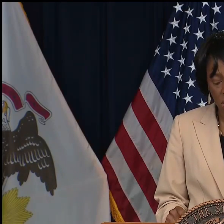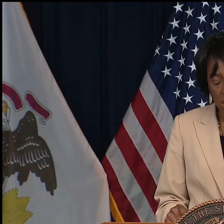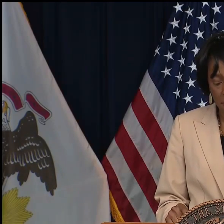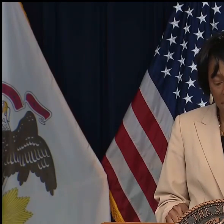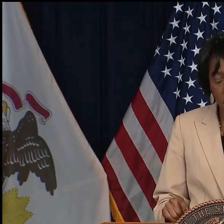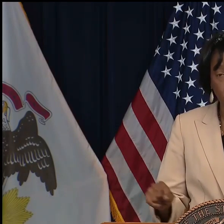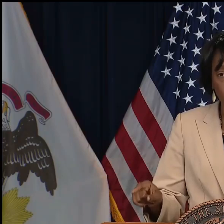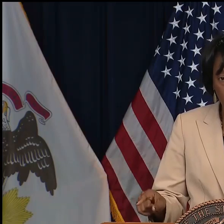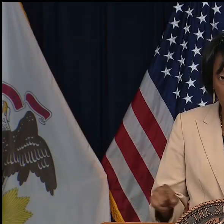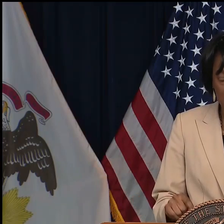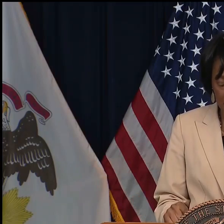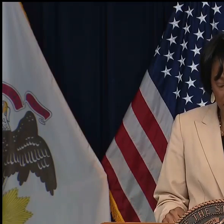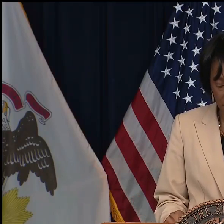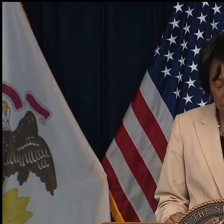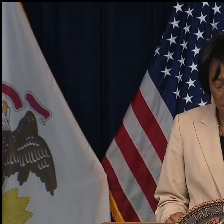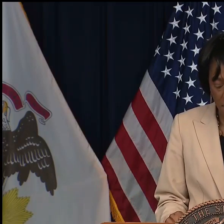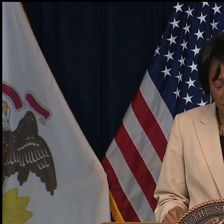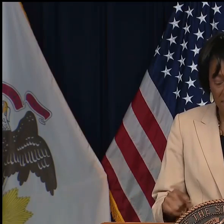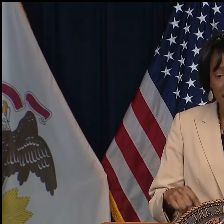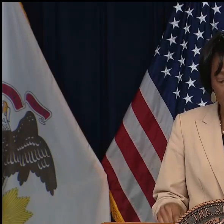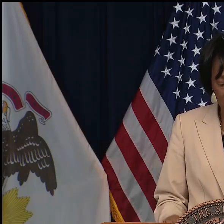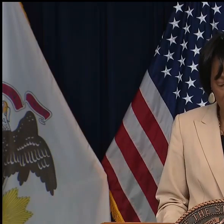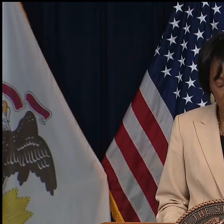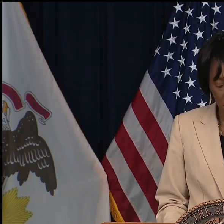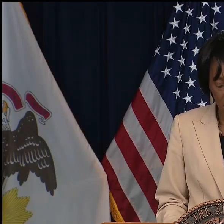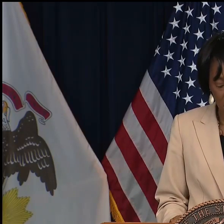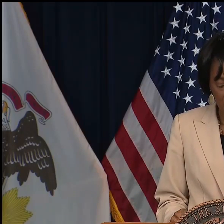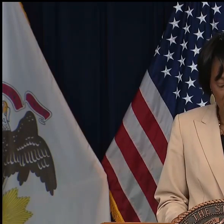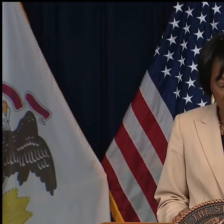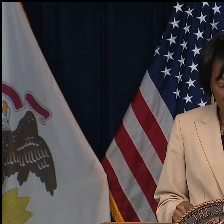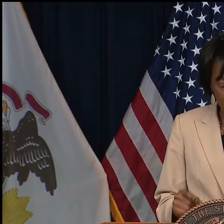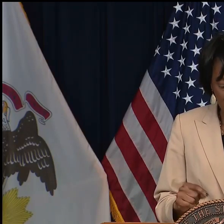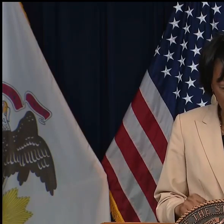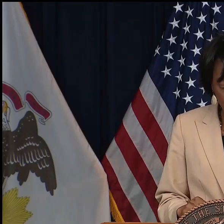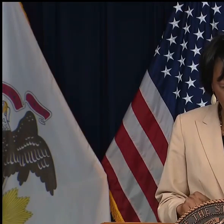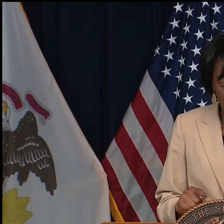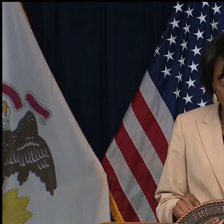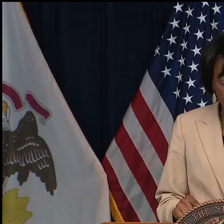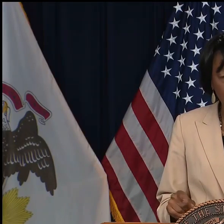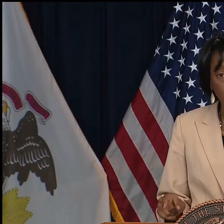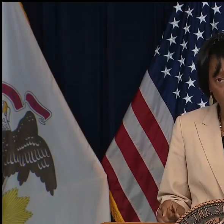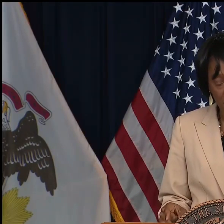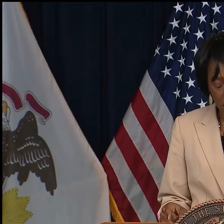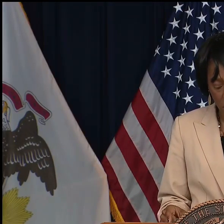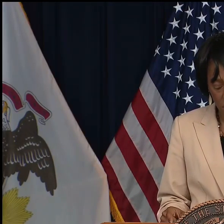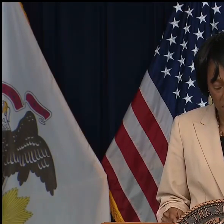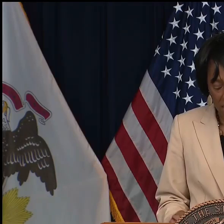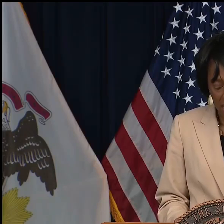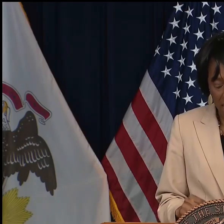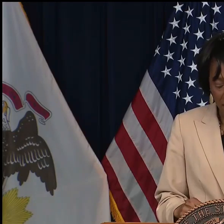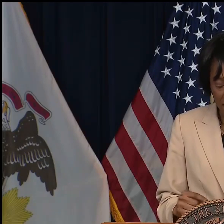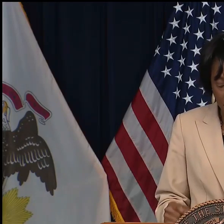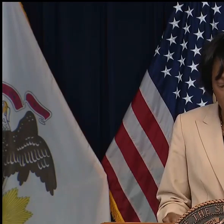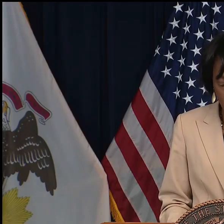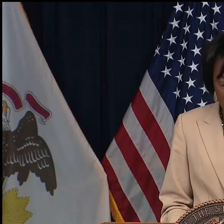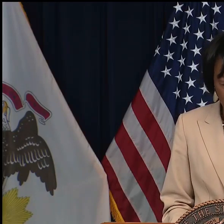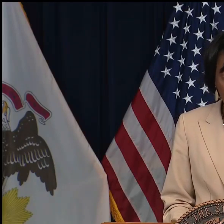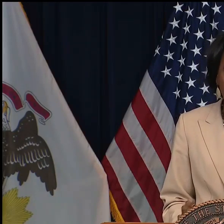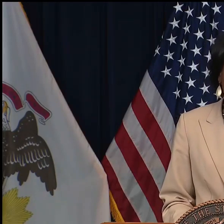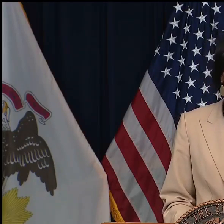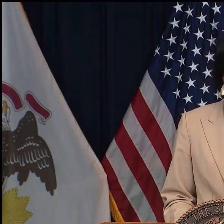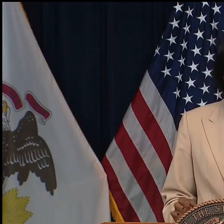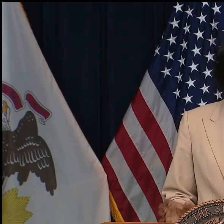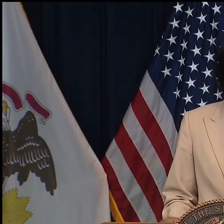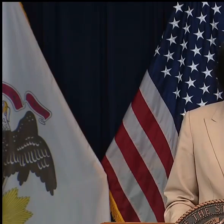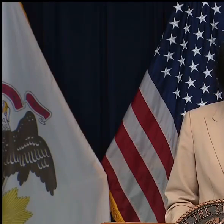de casos para los dos condados va a cambiar. Eliminamos un caso de un condado y agregamos un